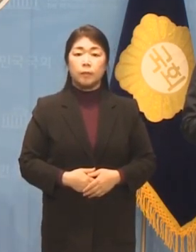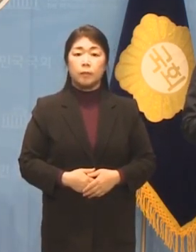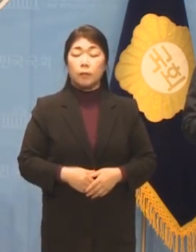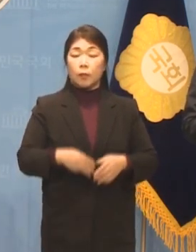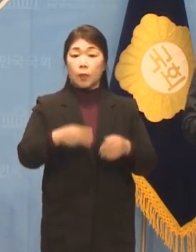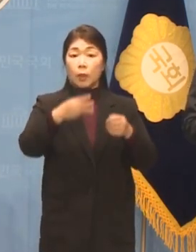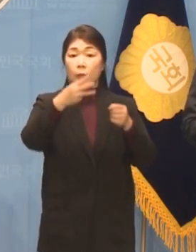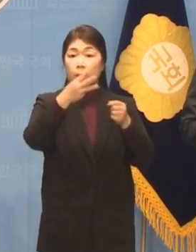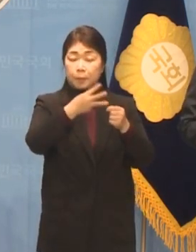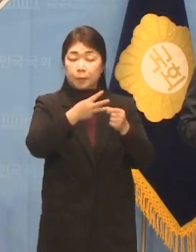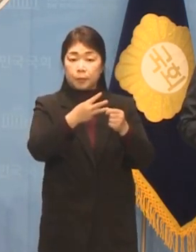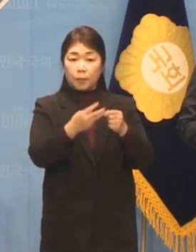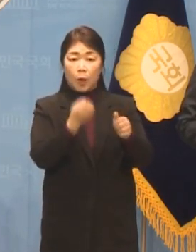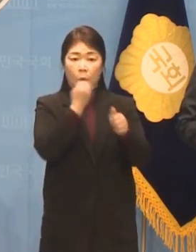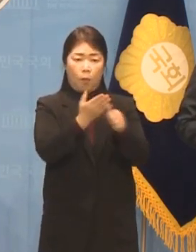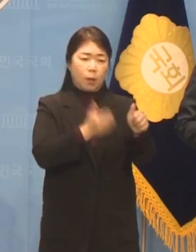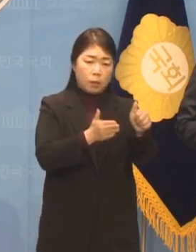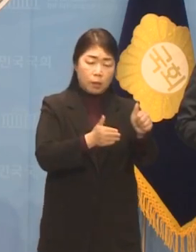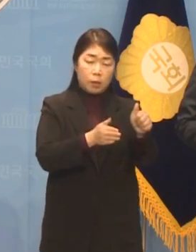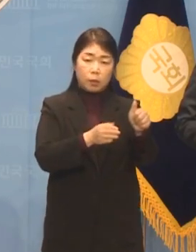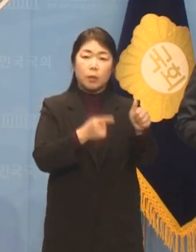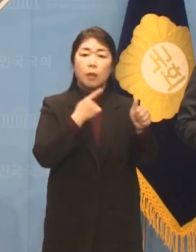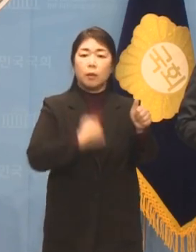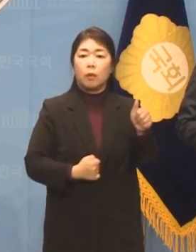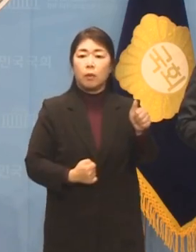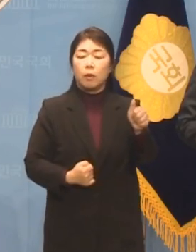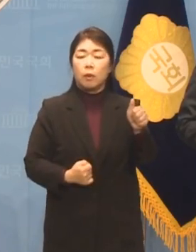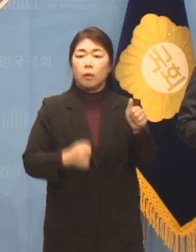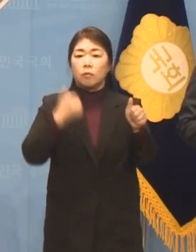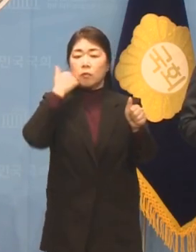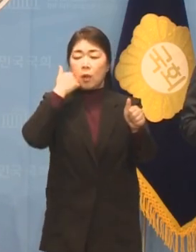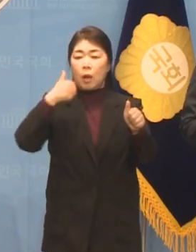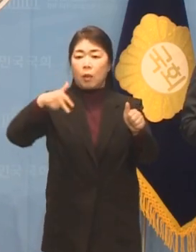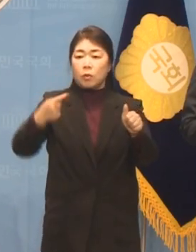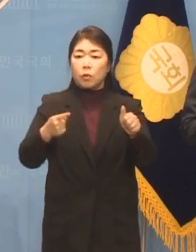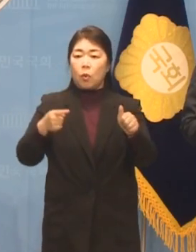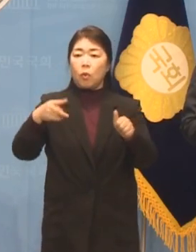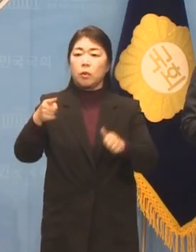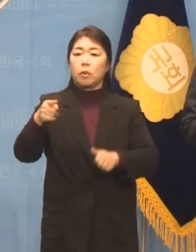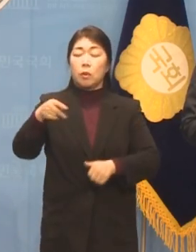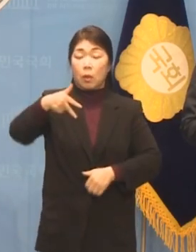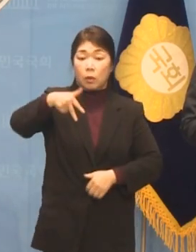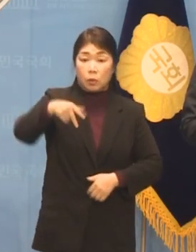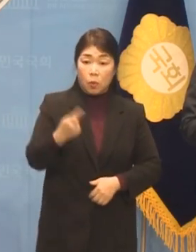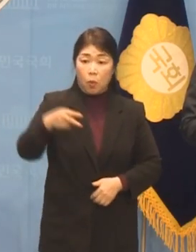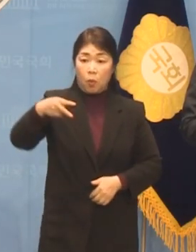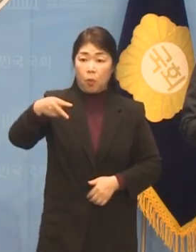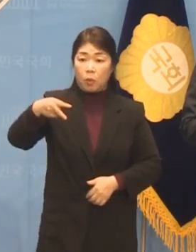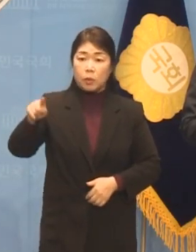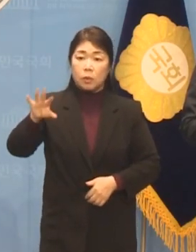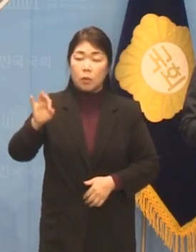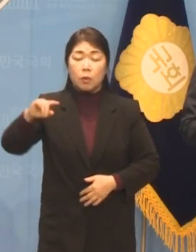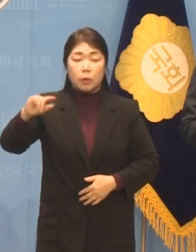셋째, 고발사주 사건의 핵심 인물 중 한 명인 조성은 씨는 법원에 증인으로